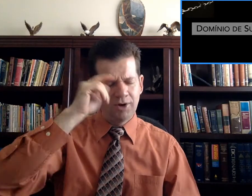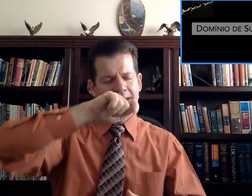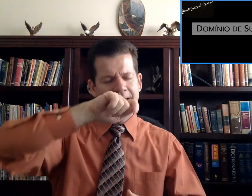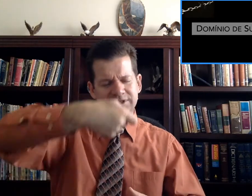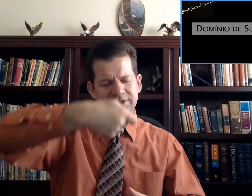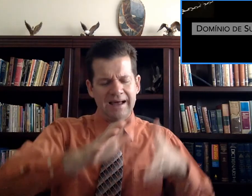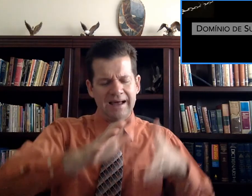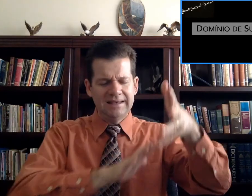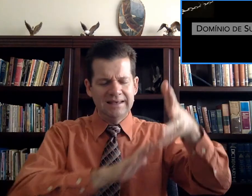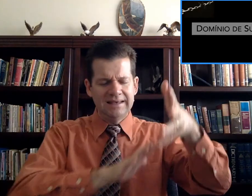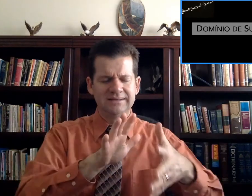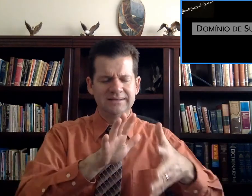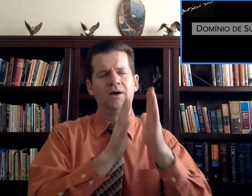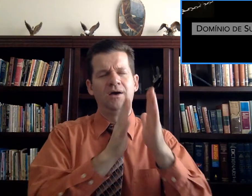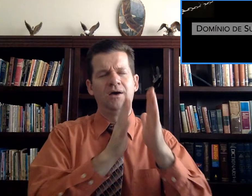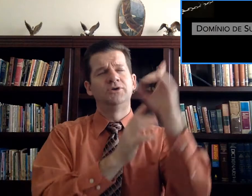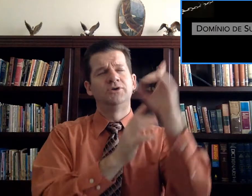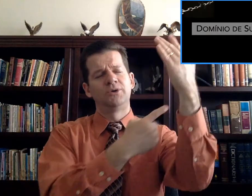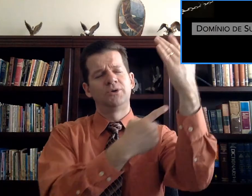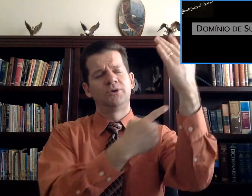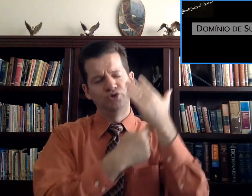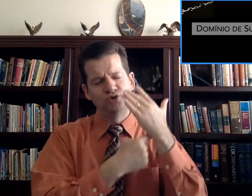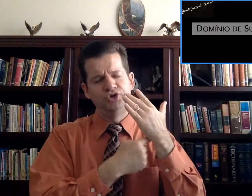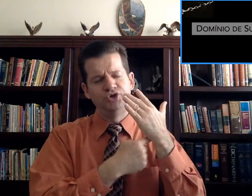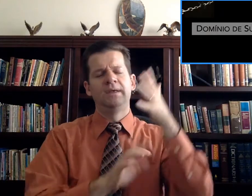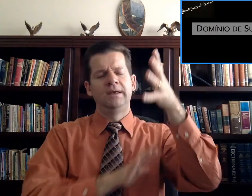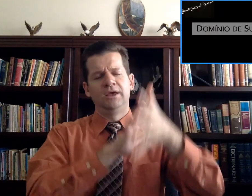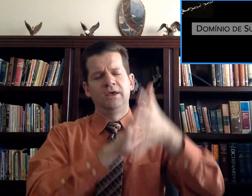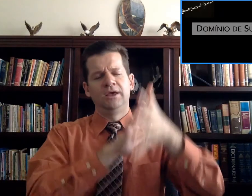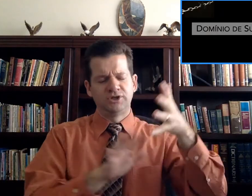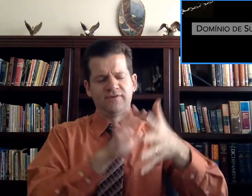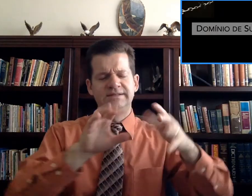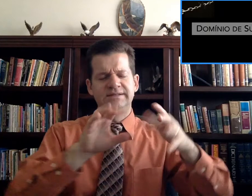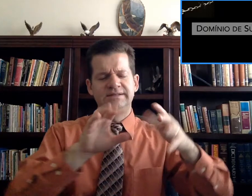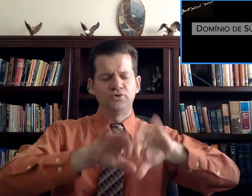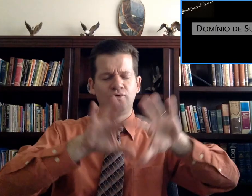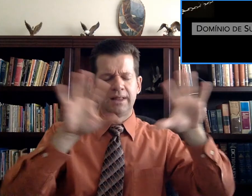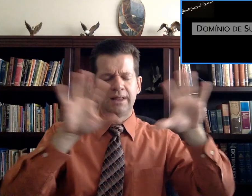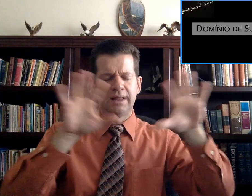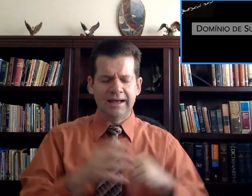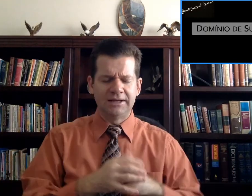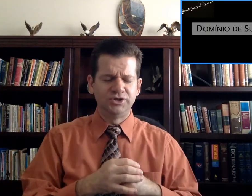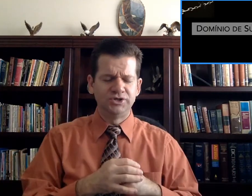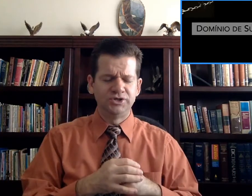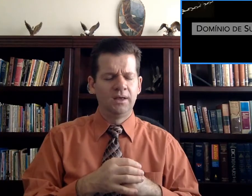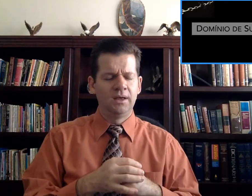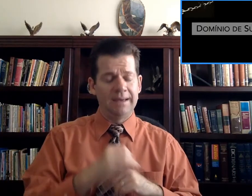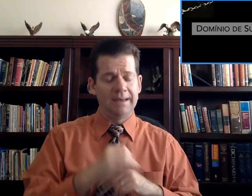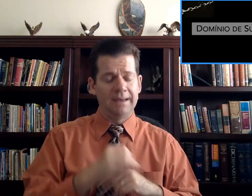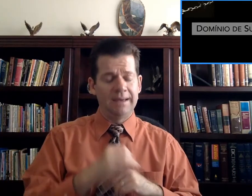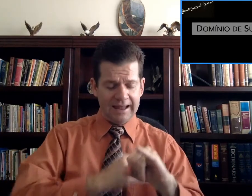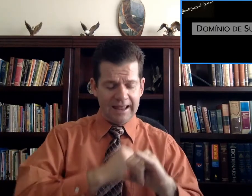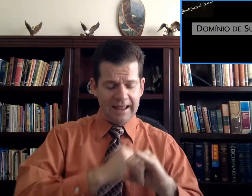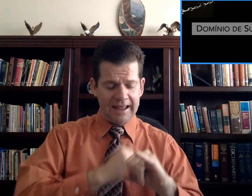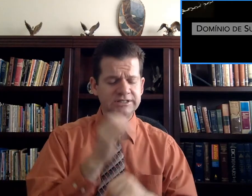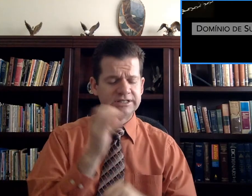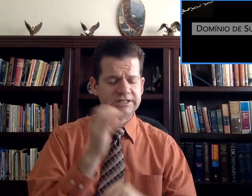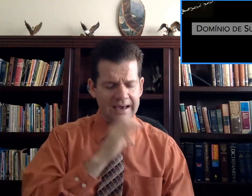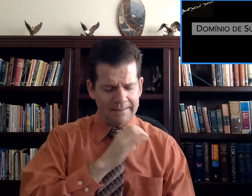os sinais. Ó Deus, que o Senhor me ajude, que eu possa fazer isso com claridade. Pai, que a internet seja